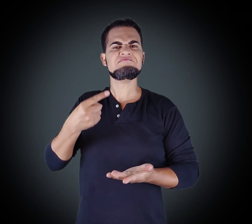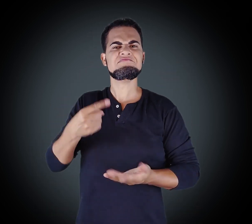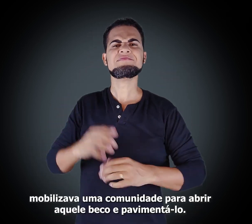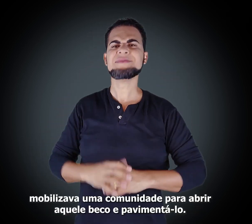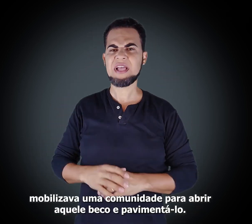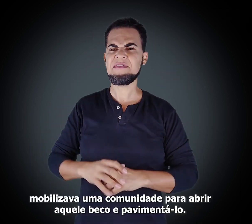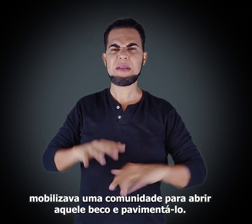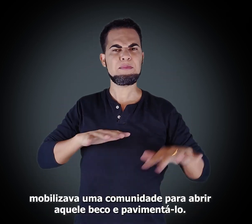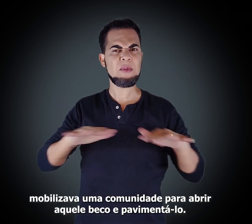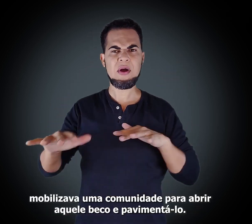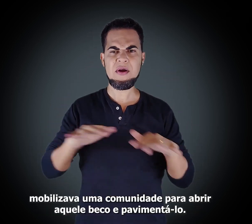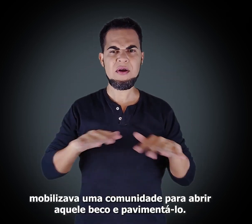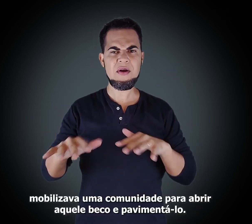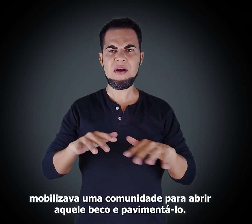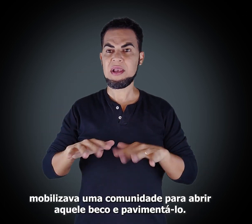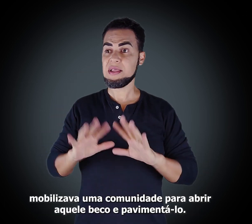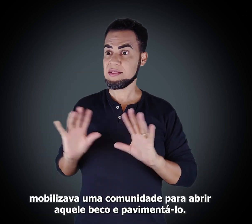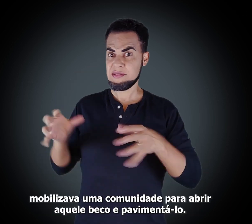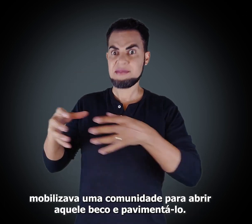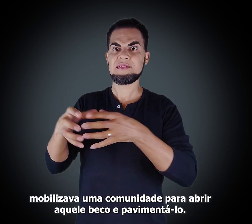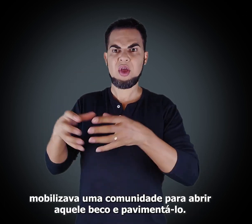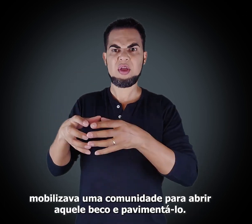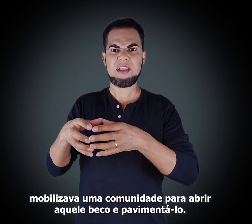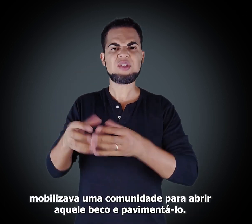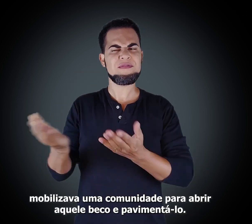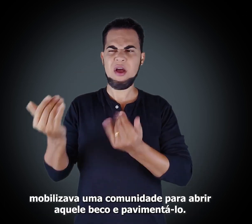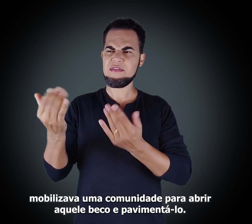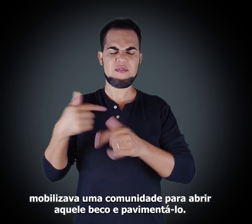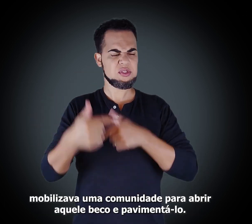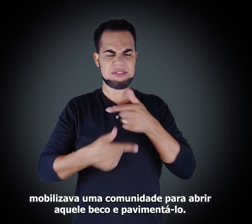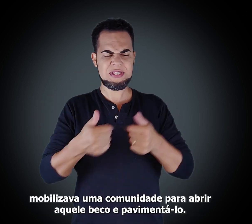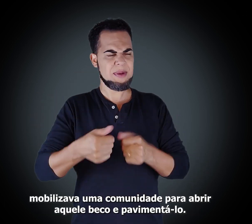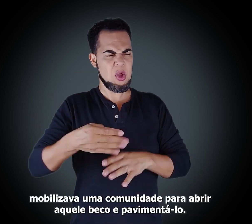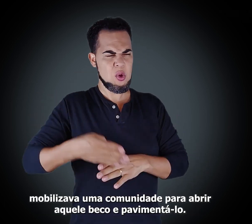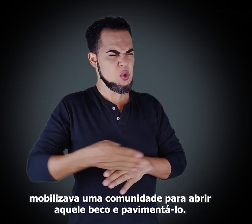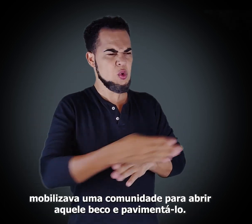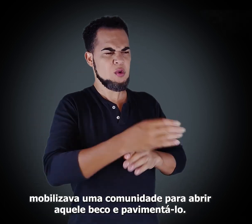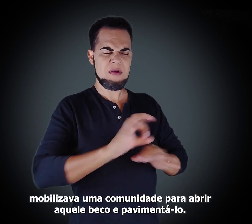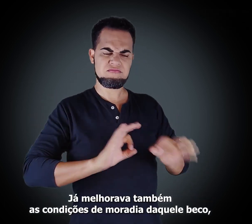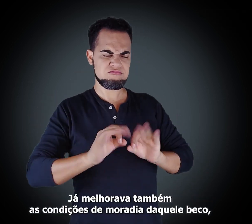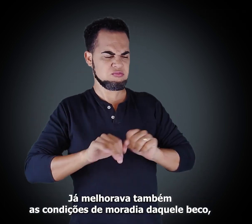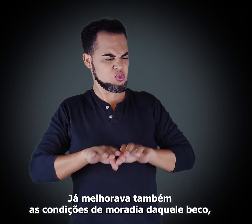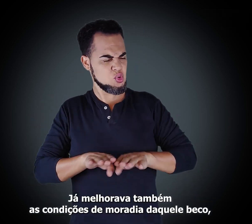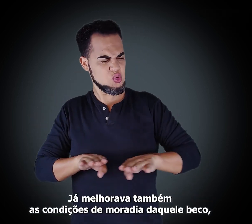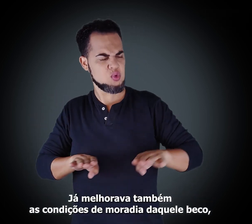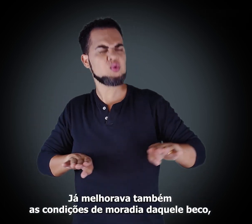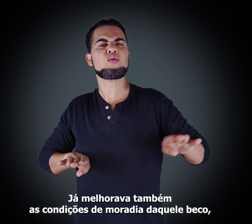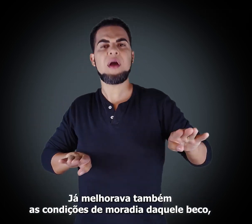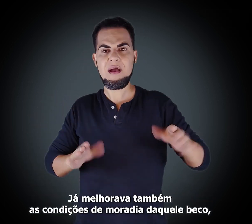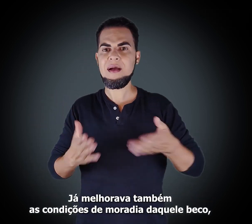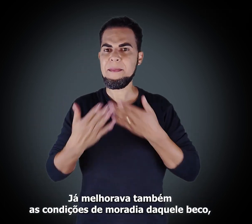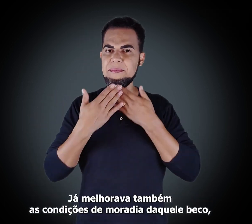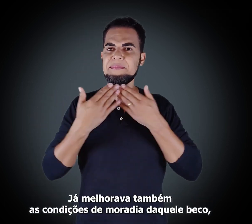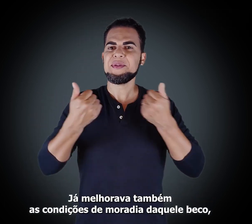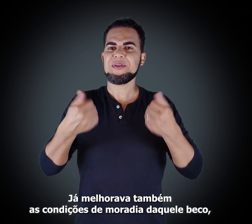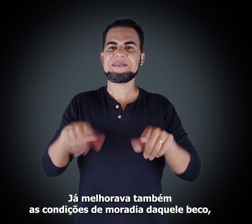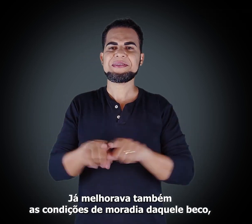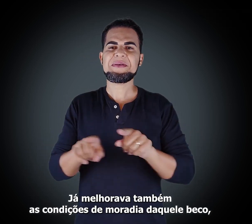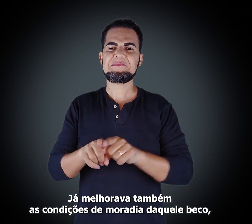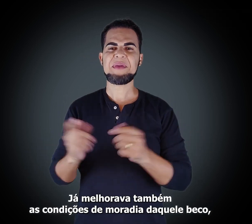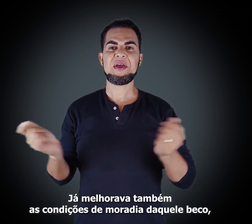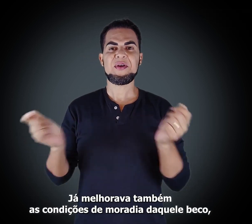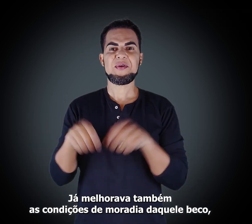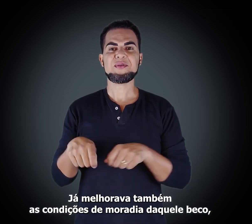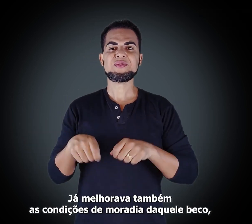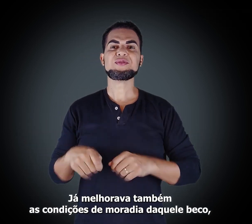determinante, e mobilizava uma comunidade para abrir aquele beco e pavimentar ele, e já melhorava também as condições